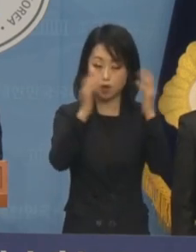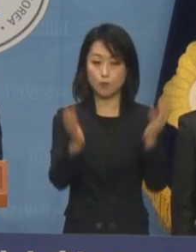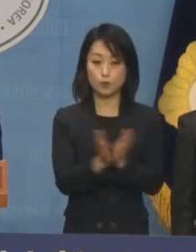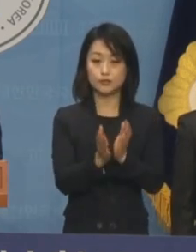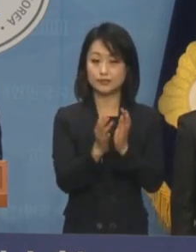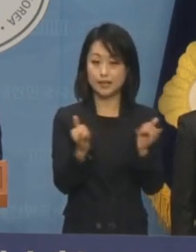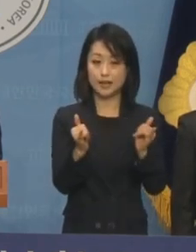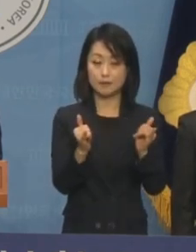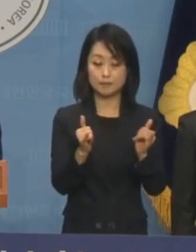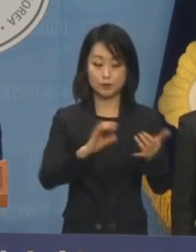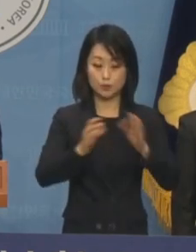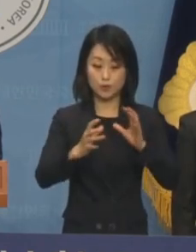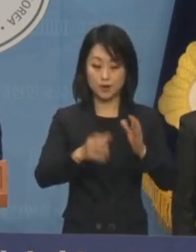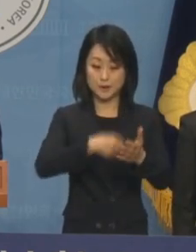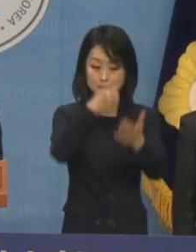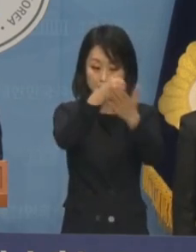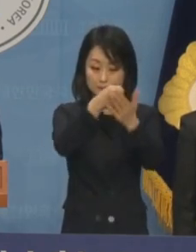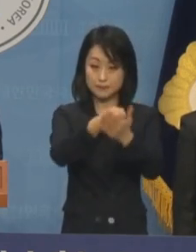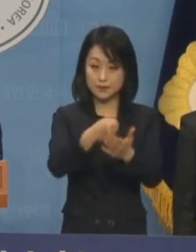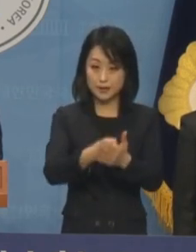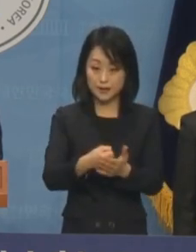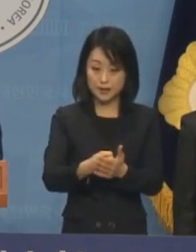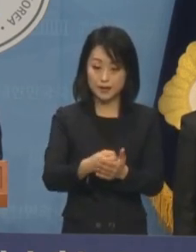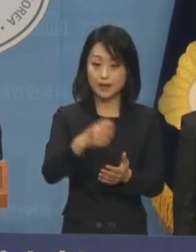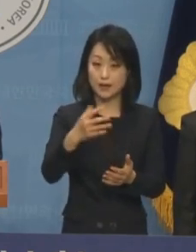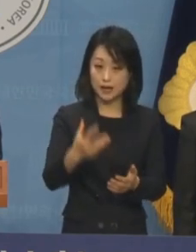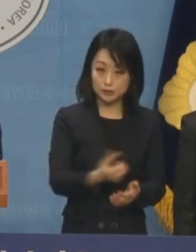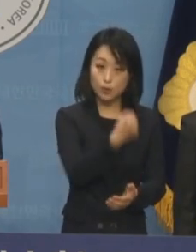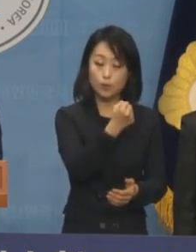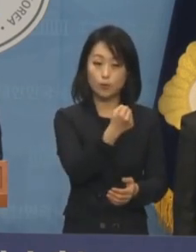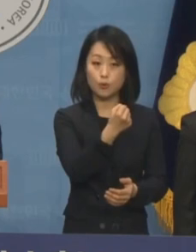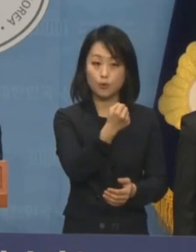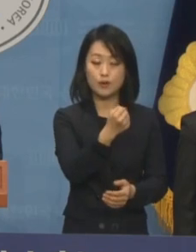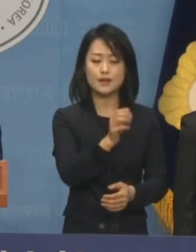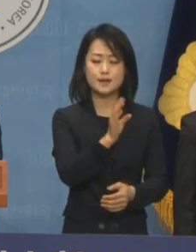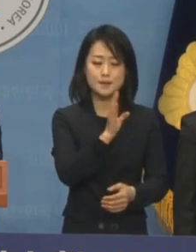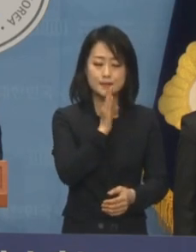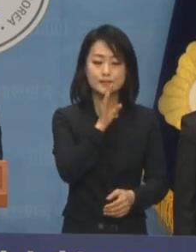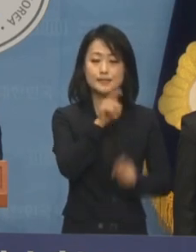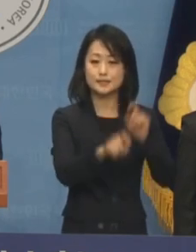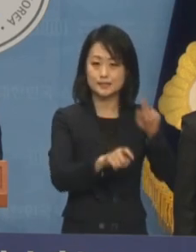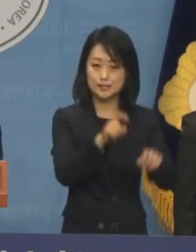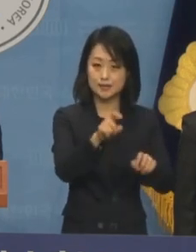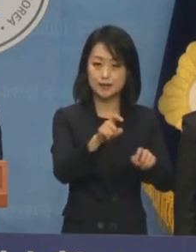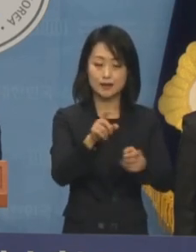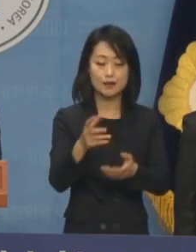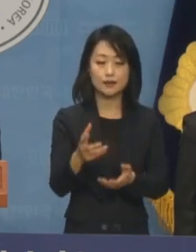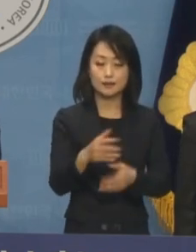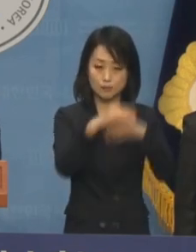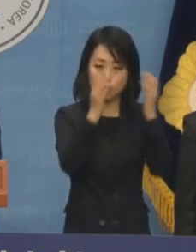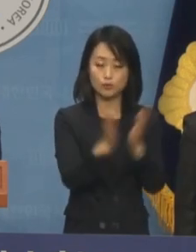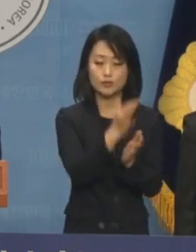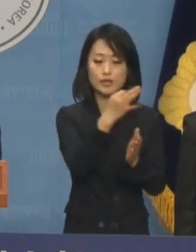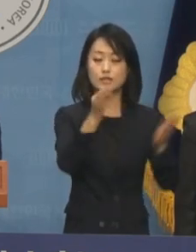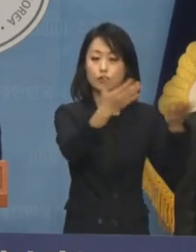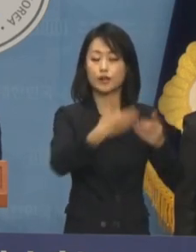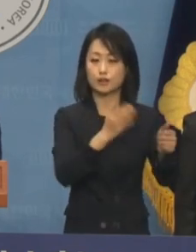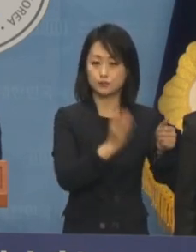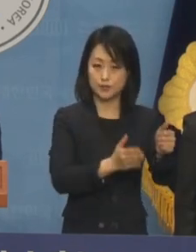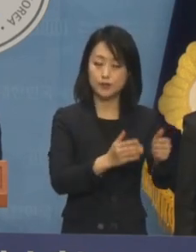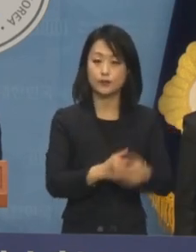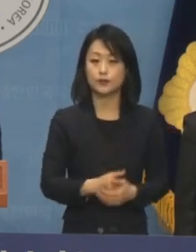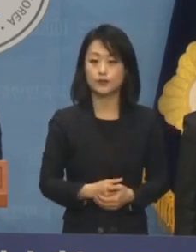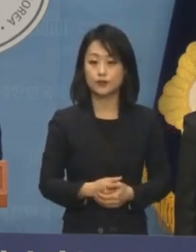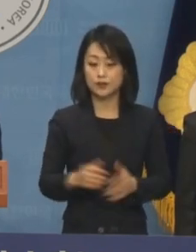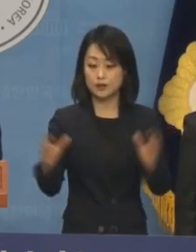주체가 투명한 논의를 거쳐 결정한 사항을 반드시 전면 수용하십시오. 공론화와 협의